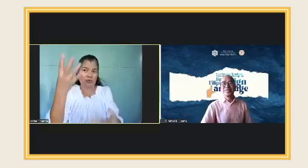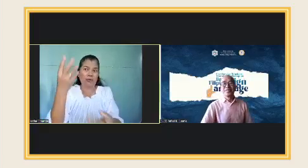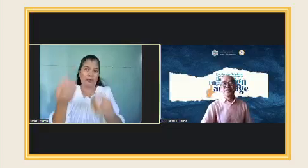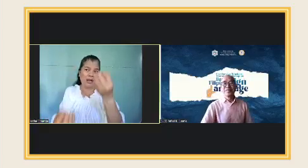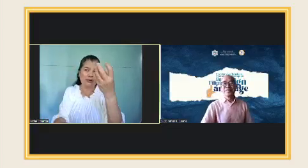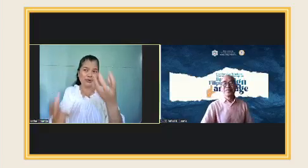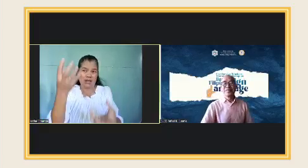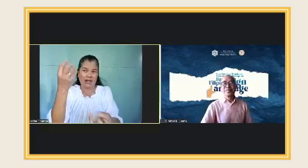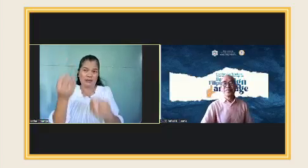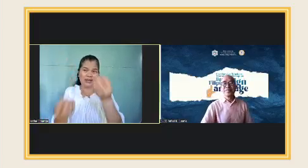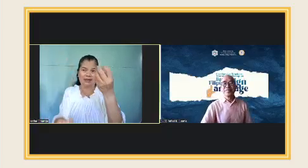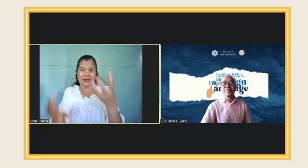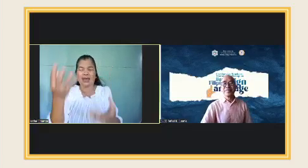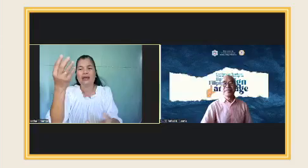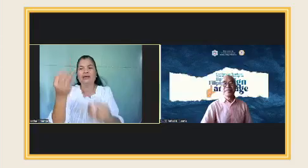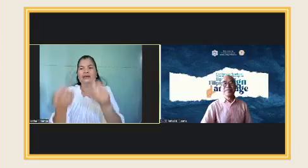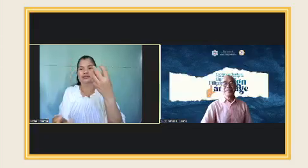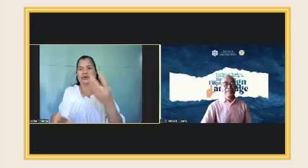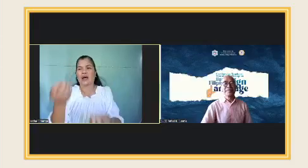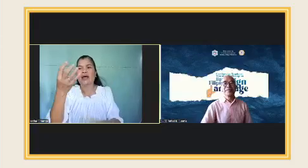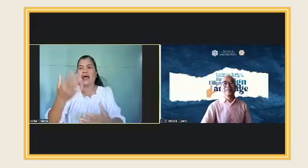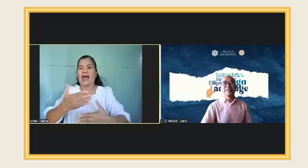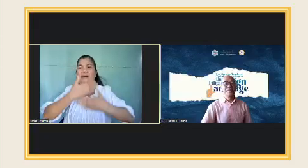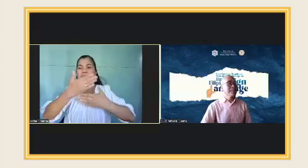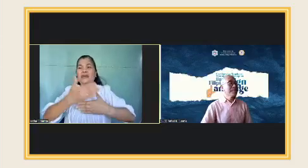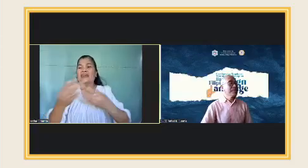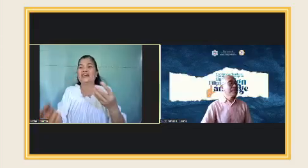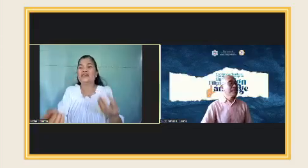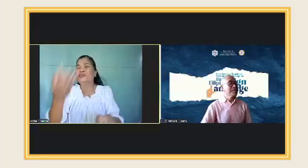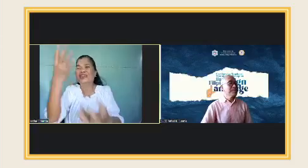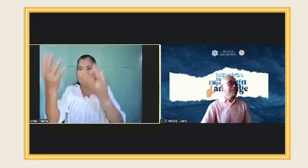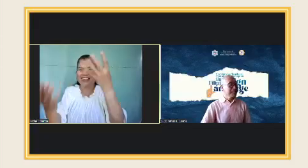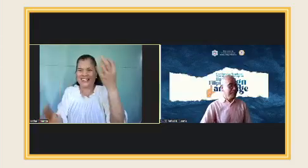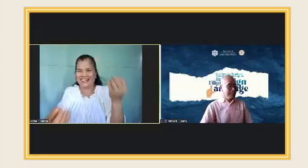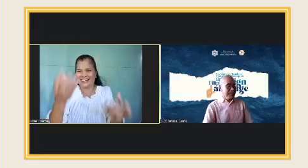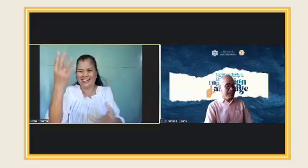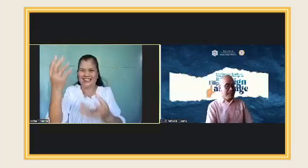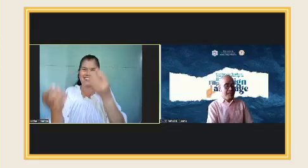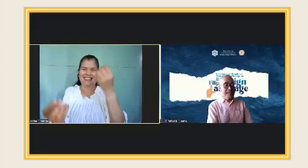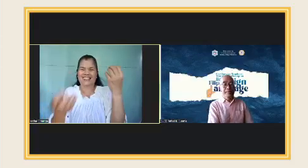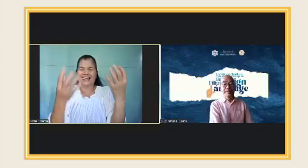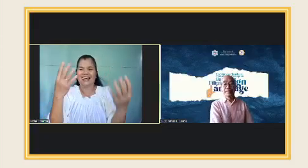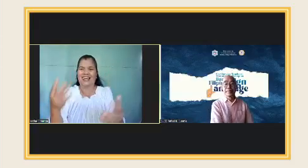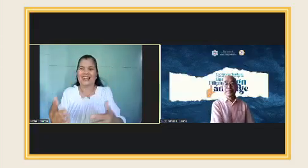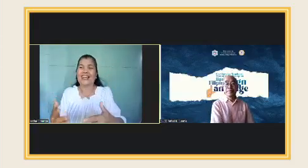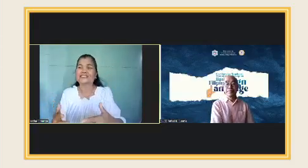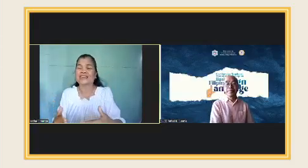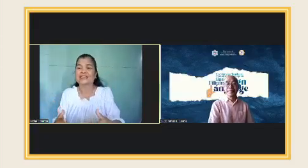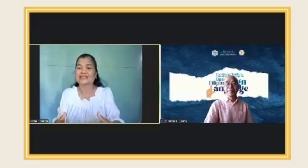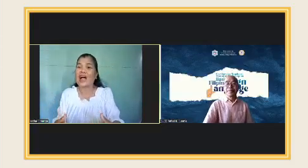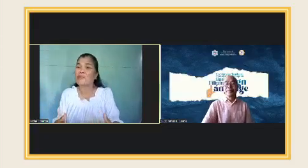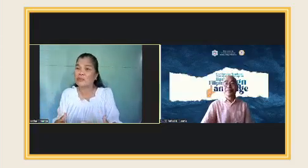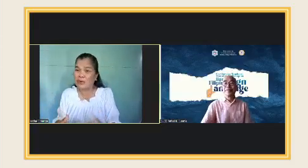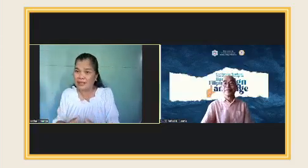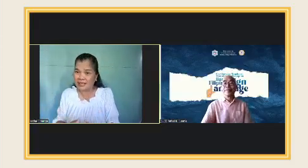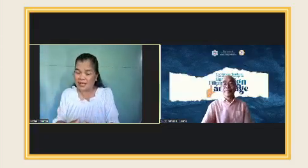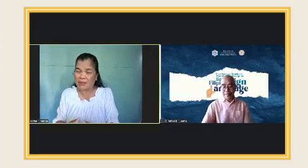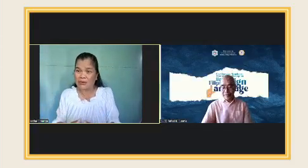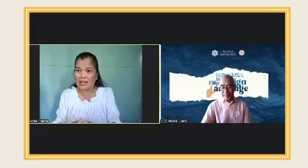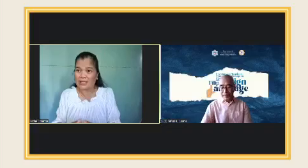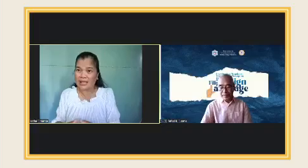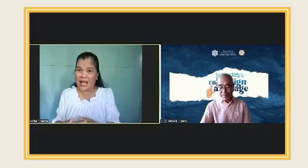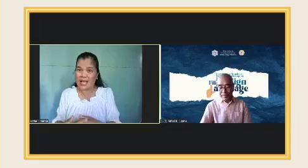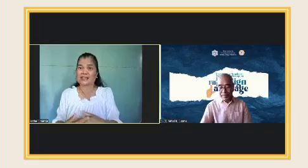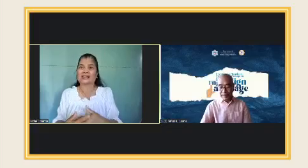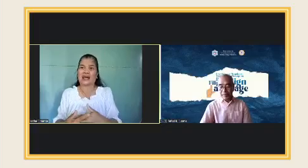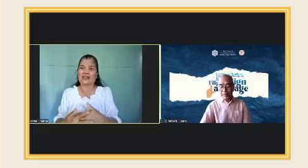makita niyo kung paano gagawin. Okay? So, Happy New Year. And next is the happy birthday. Sabi